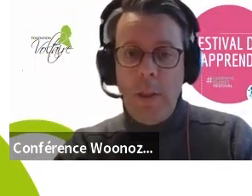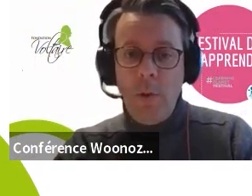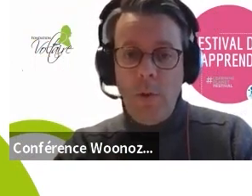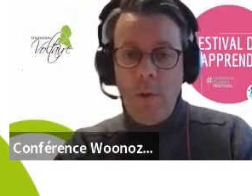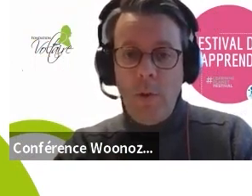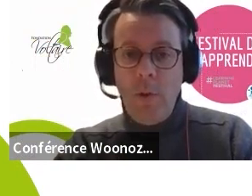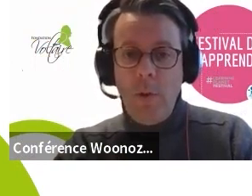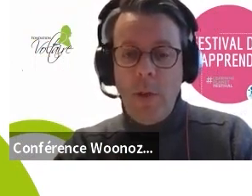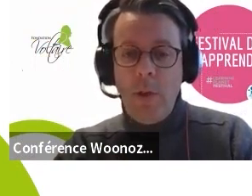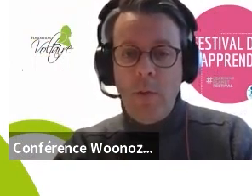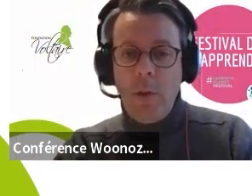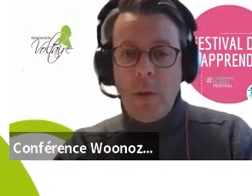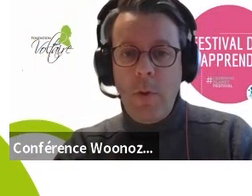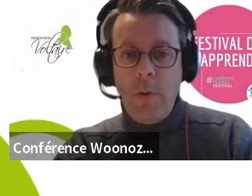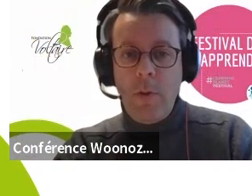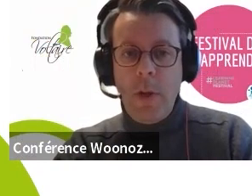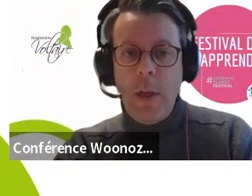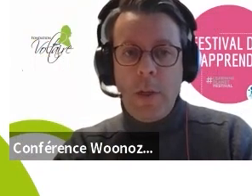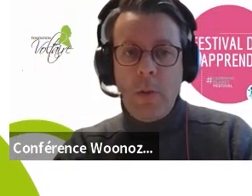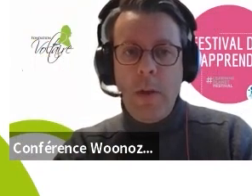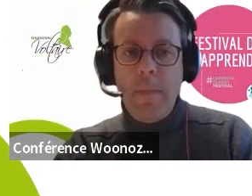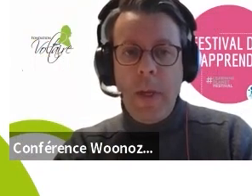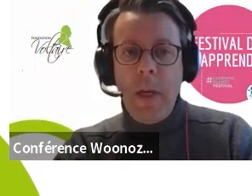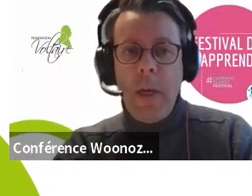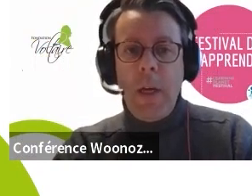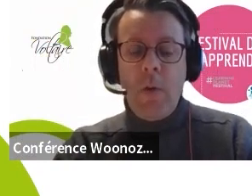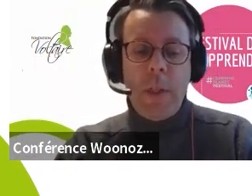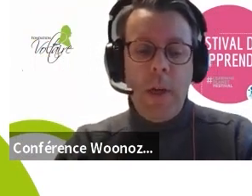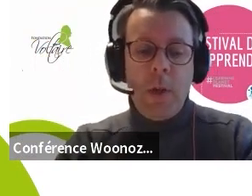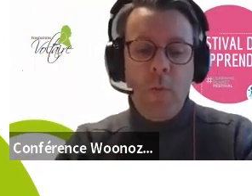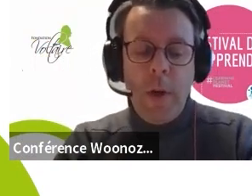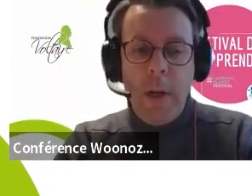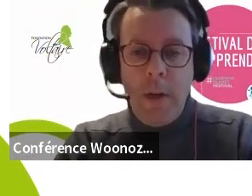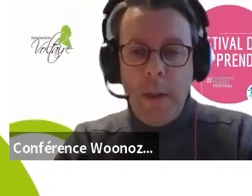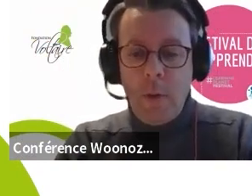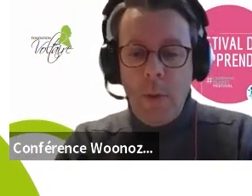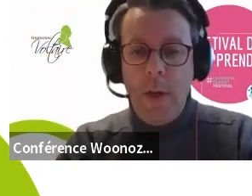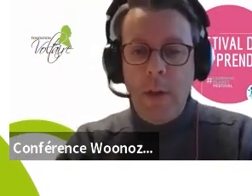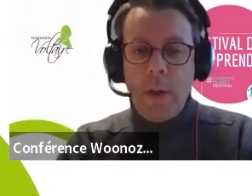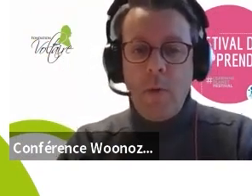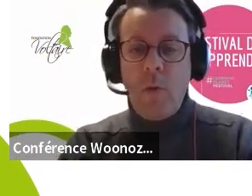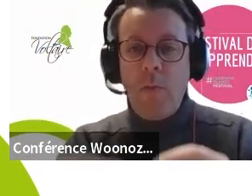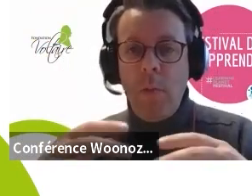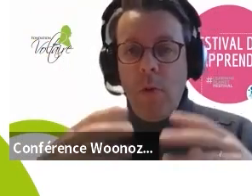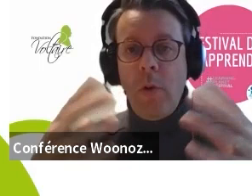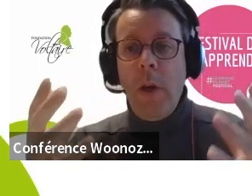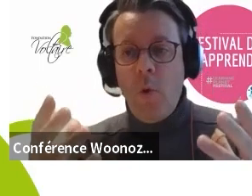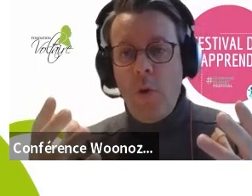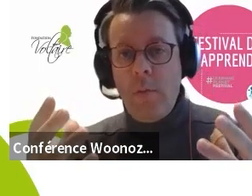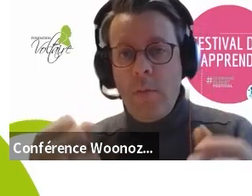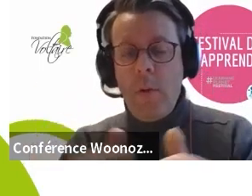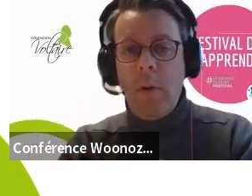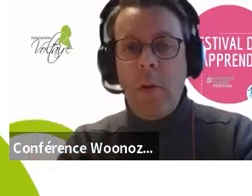temps ni le financement associé. Et donc, c'est la raison pour laquelle il nous semblait intéressant de donner